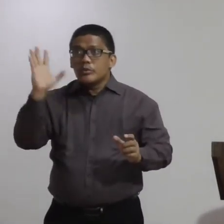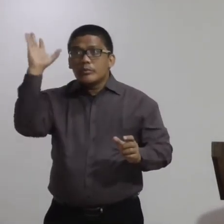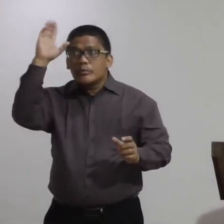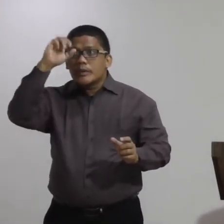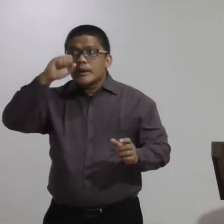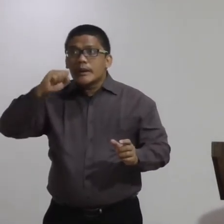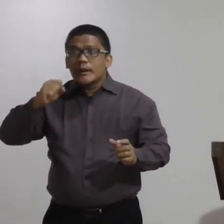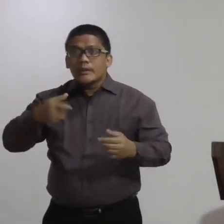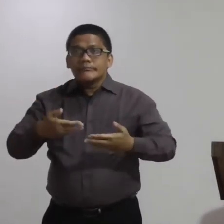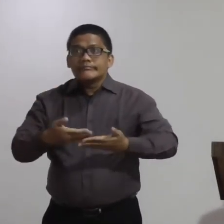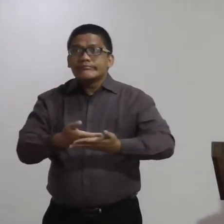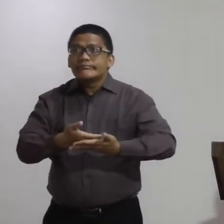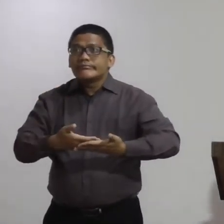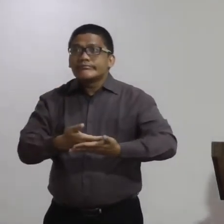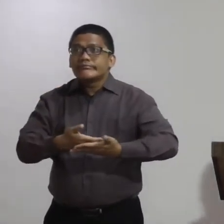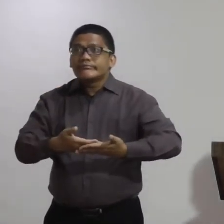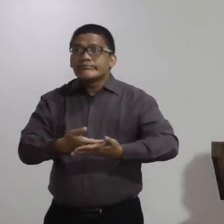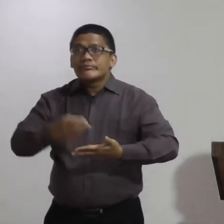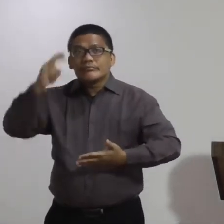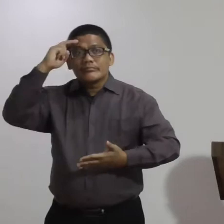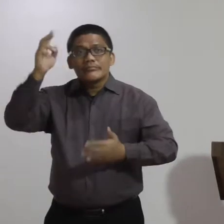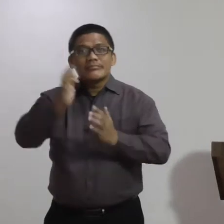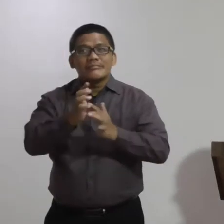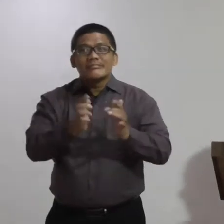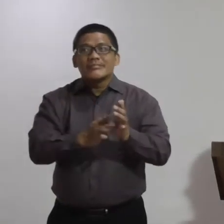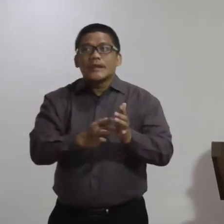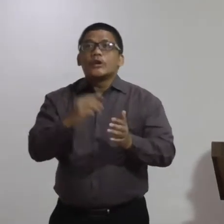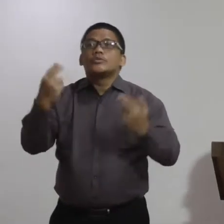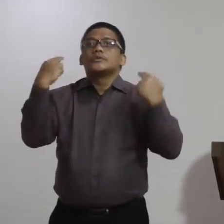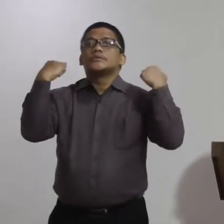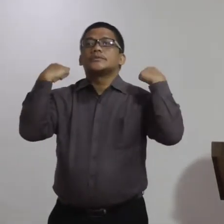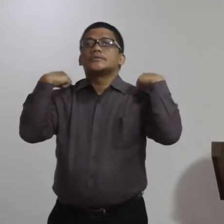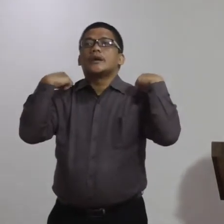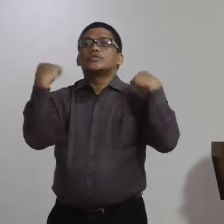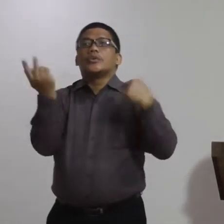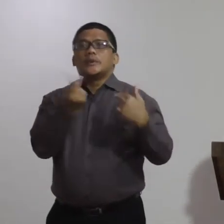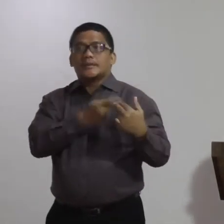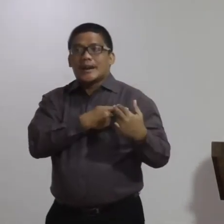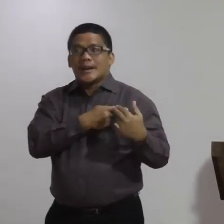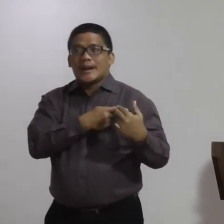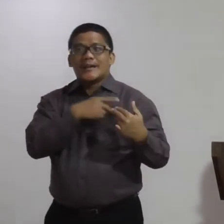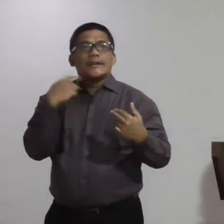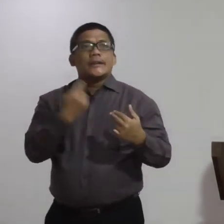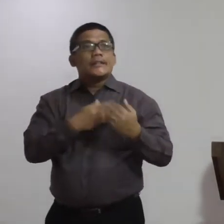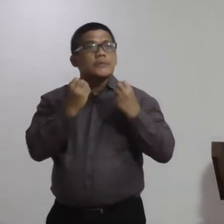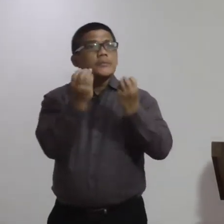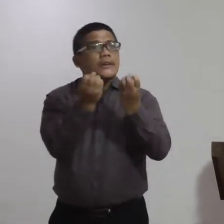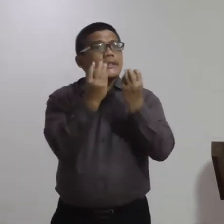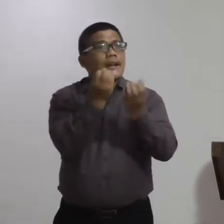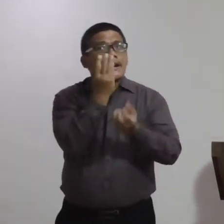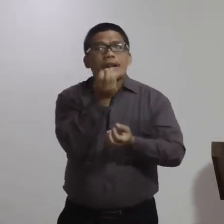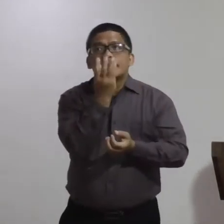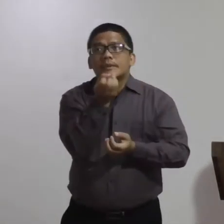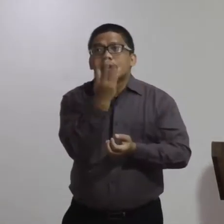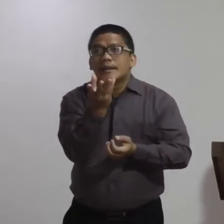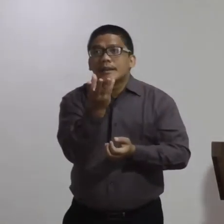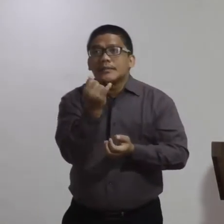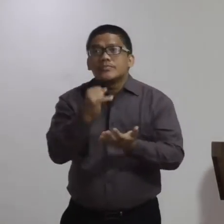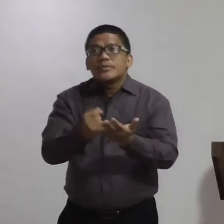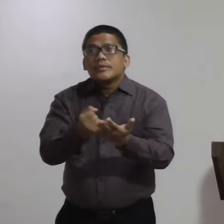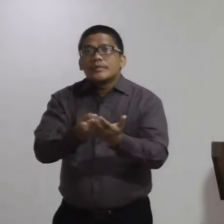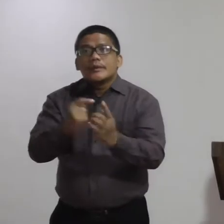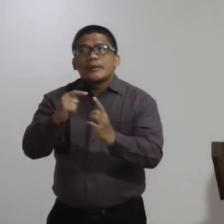Tuhan Yesus. Nah, tanggung jawab kita adalah bagaimana kita harus memberitakan Injil kepada mereka supaya